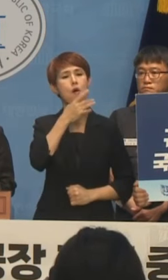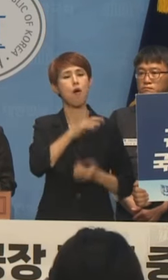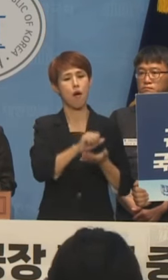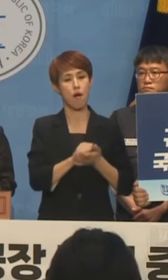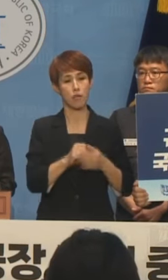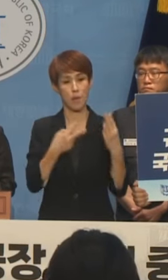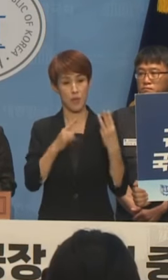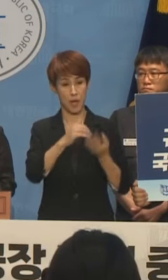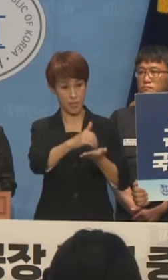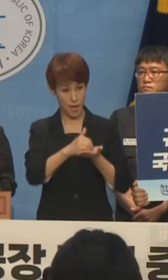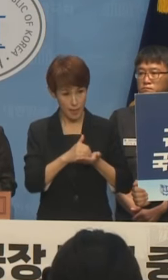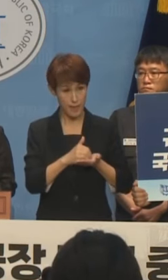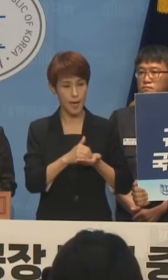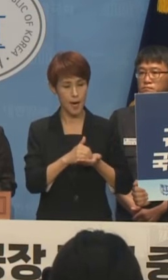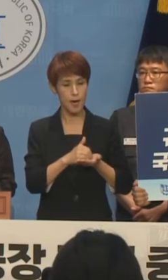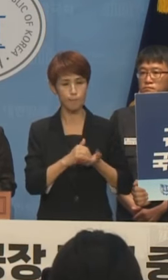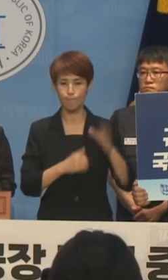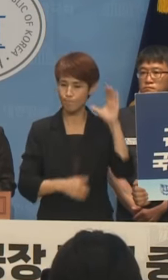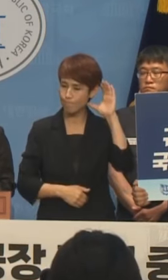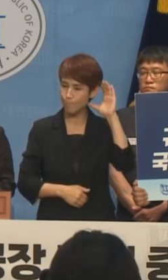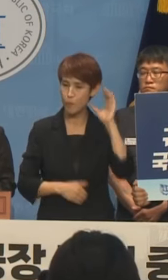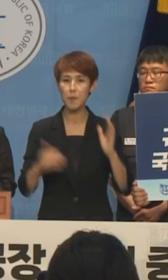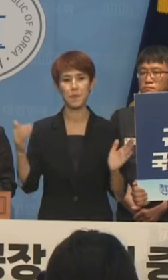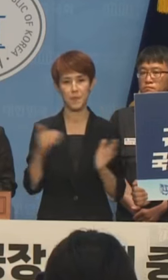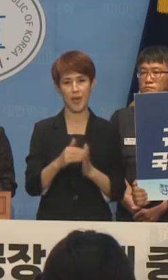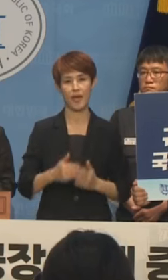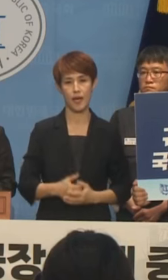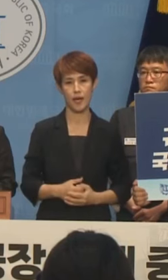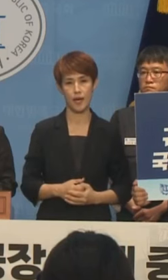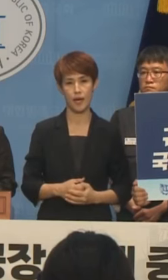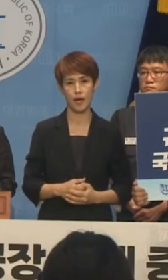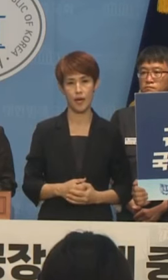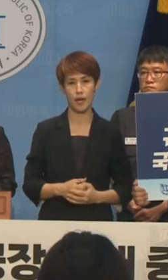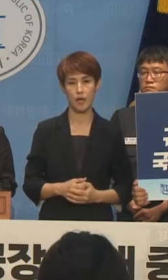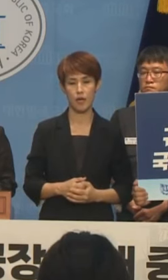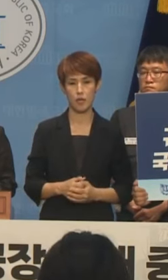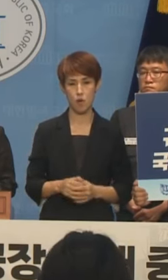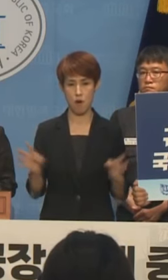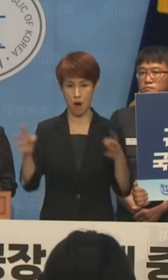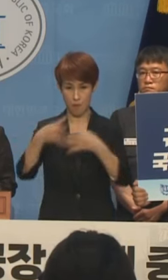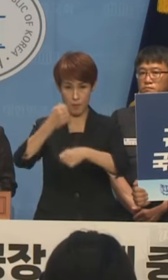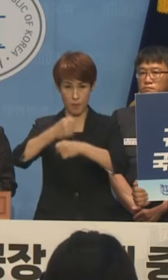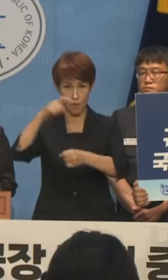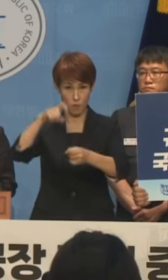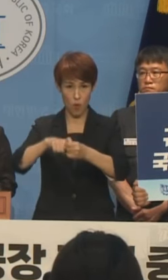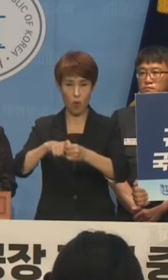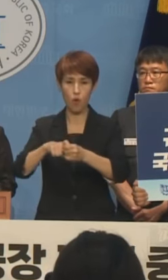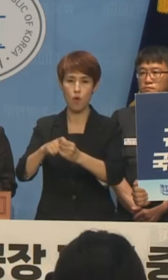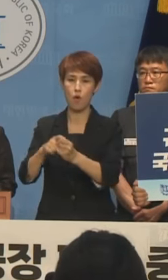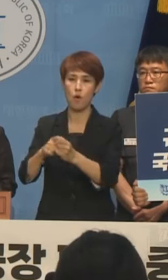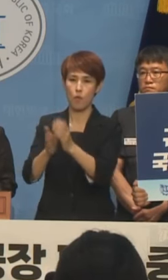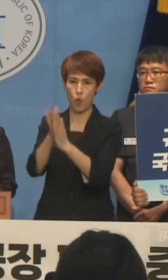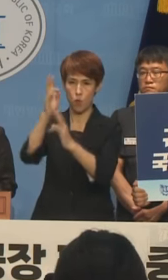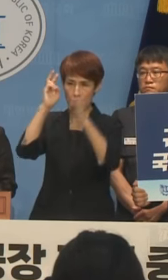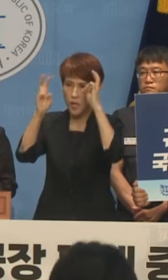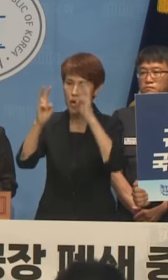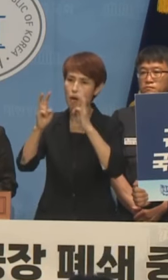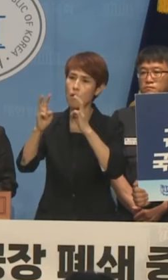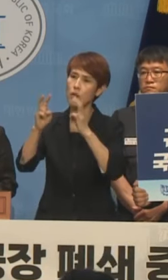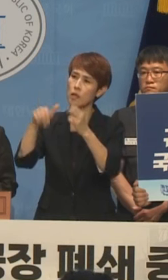제안을 구체적으로 청취하였습니다. 또한 합의를 이끌어내기 위해 본사에 어떠한 방안이